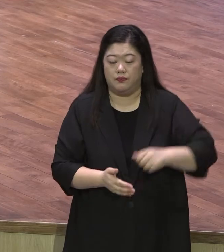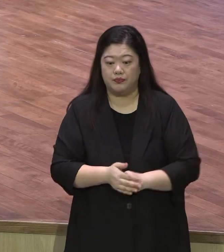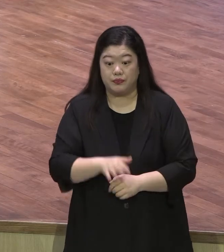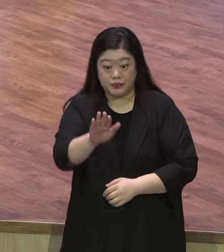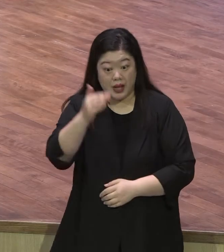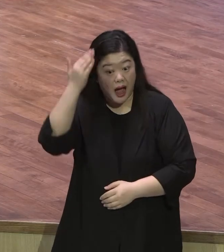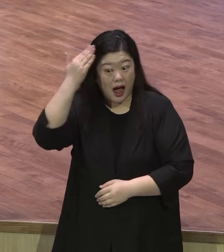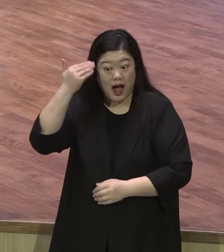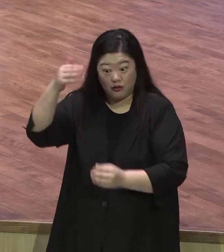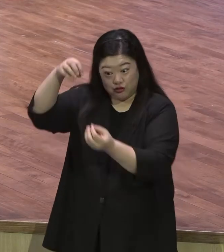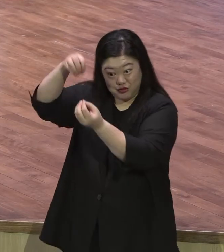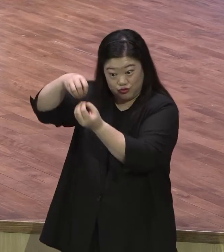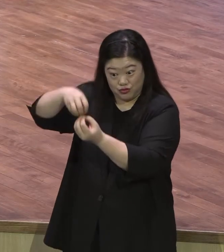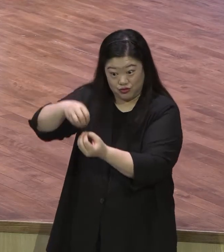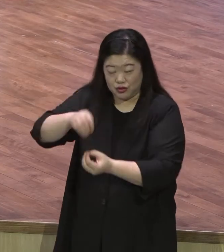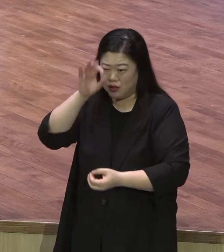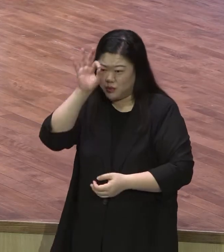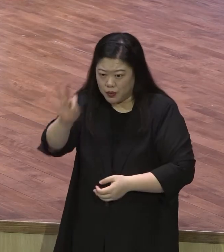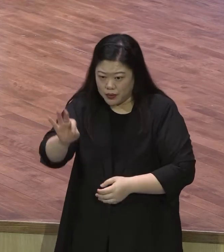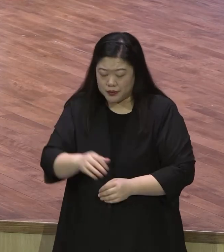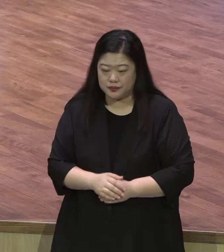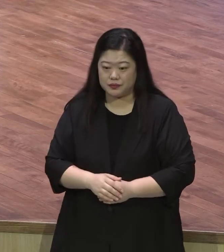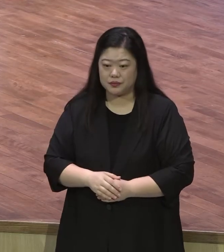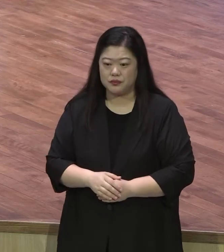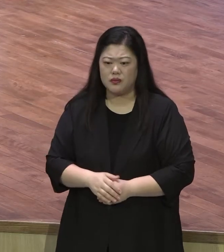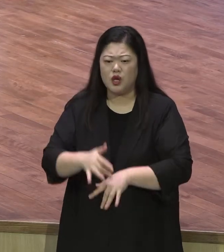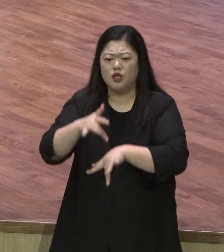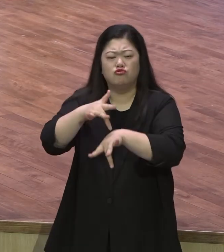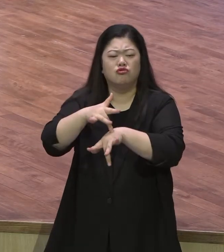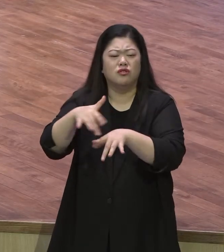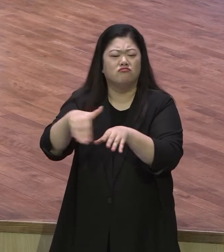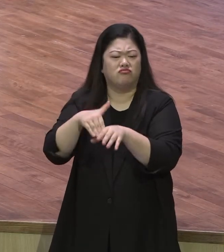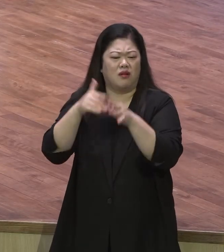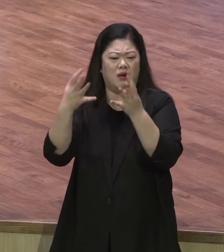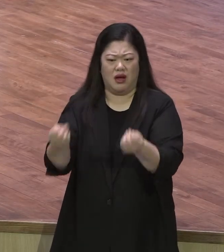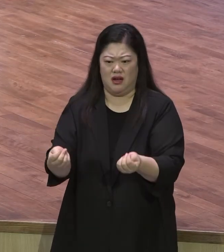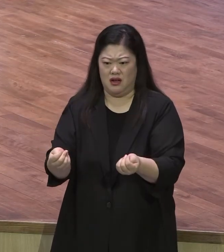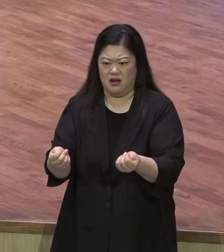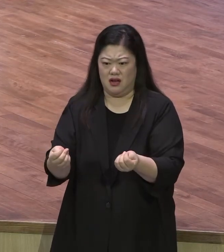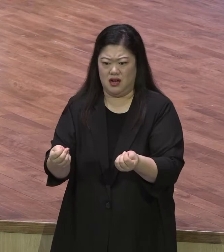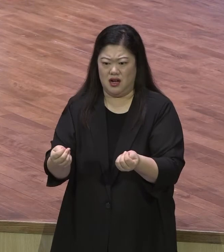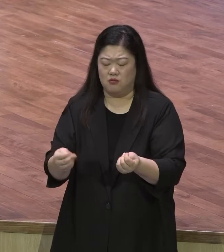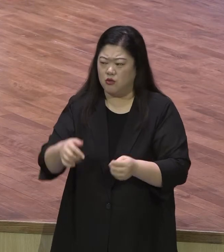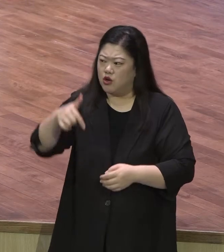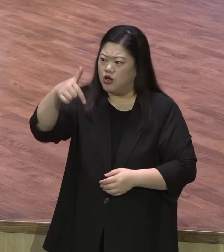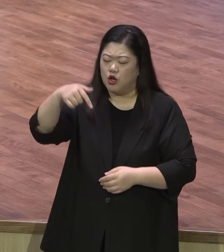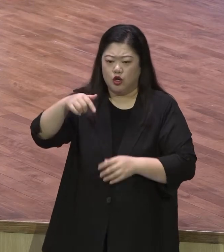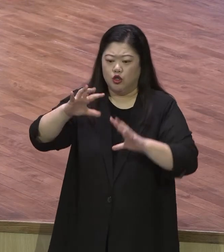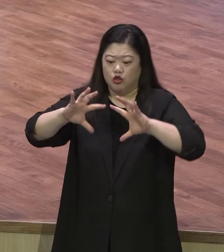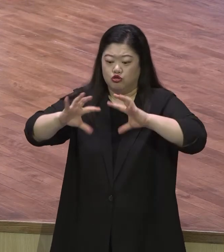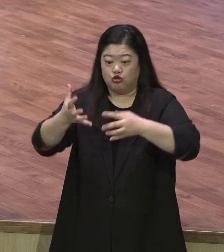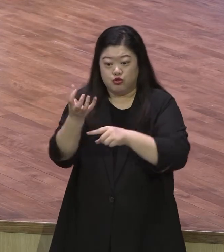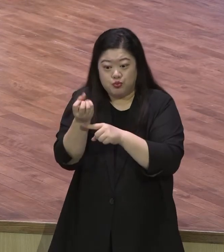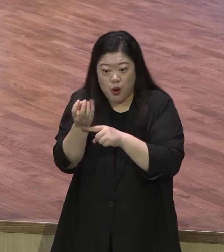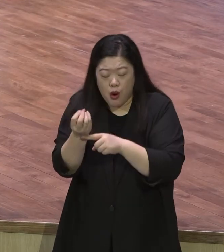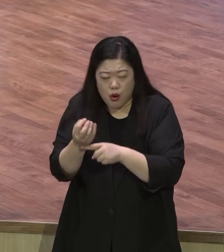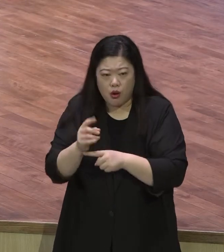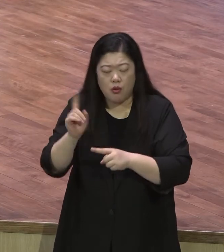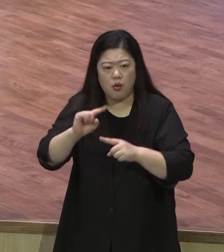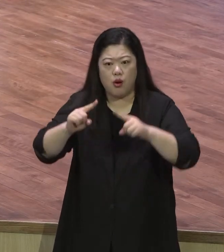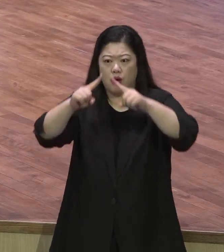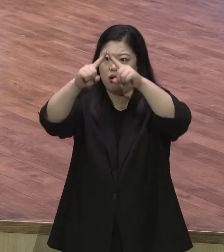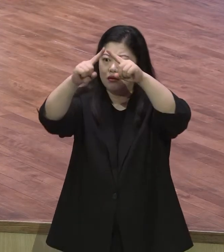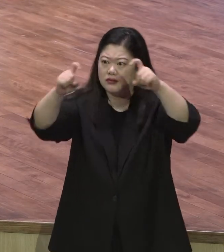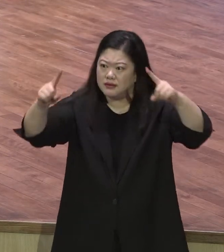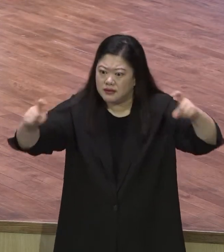풍수위 보세요. 우리나라 문화 자체가 다 귀신 문화잖아요. 우리나라 국보 보물 1호 전부 다